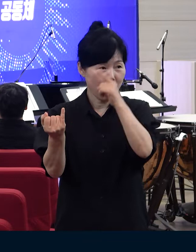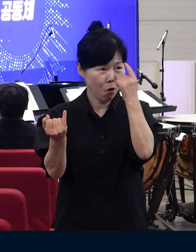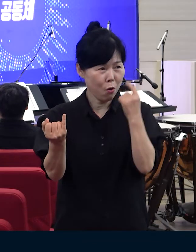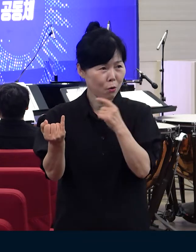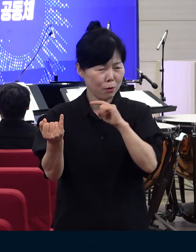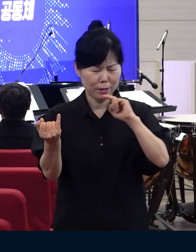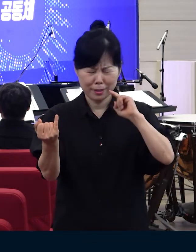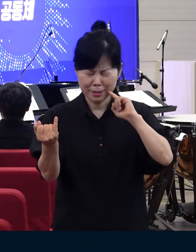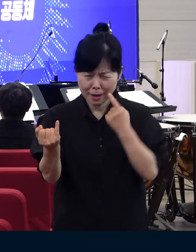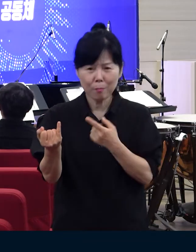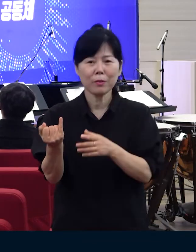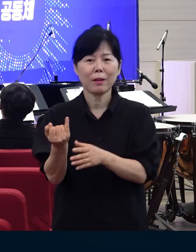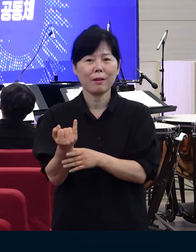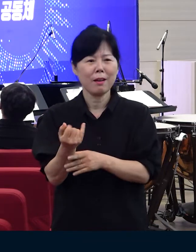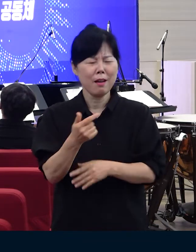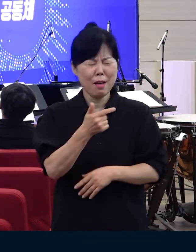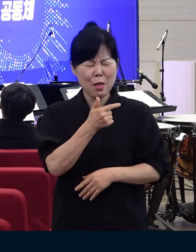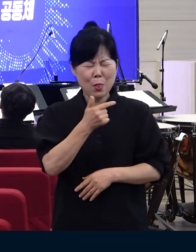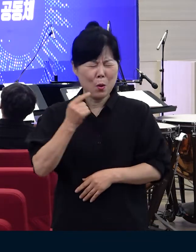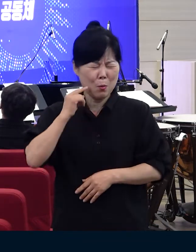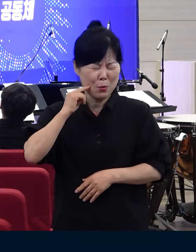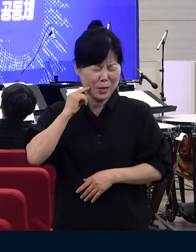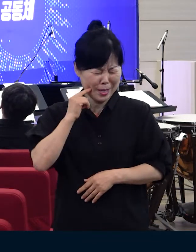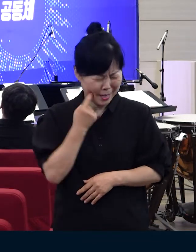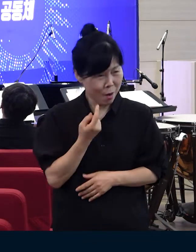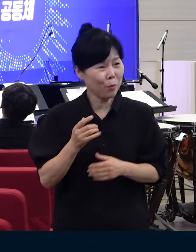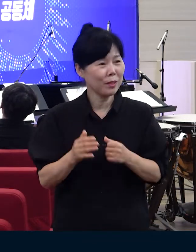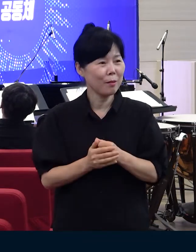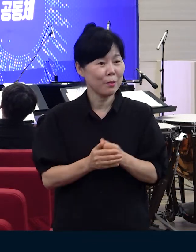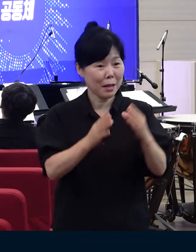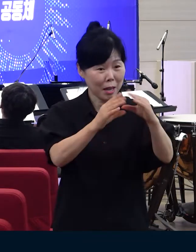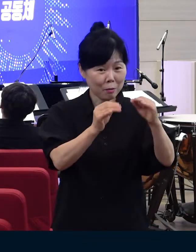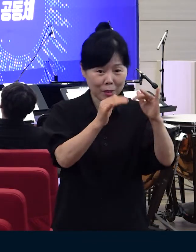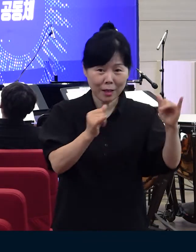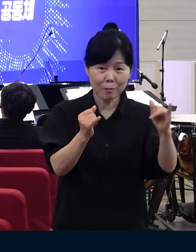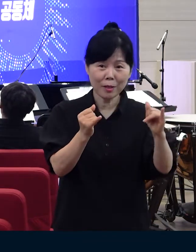것입니다. 그것도 너무나 예뻐서 애굽 사람이